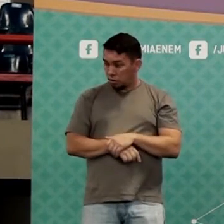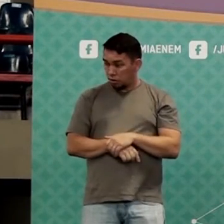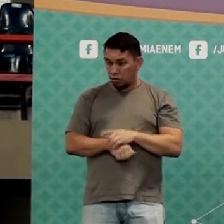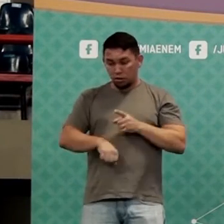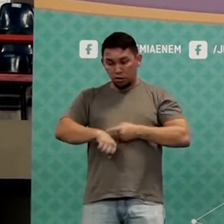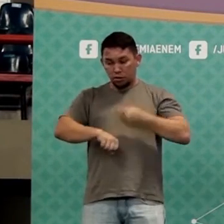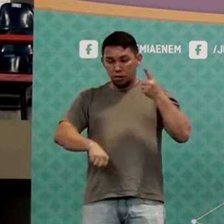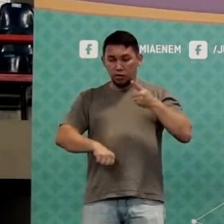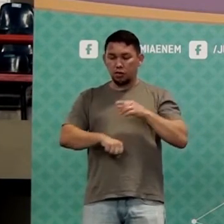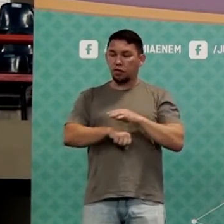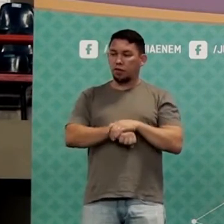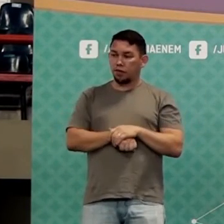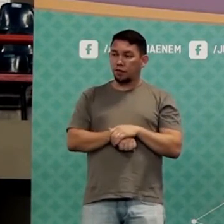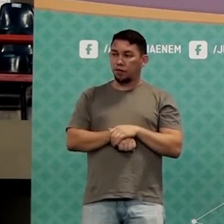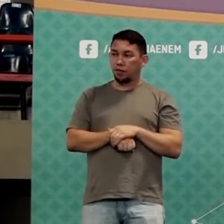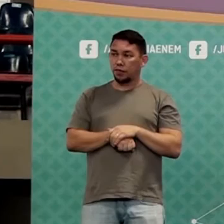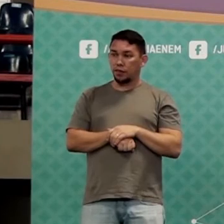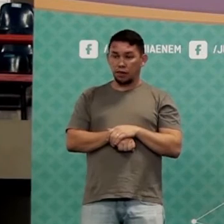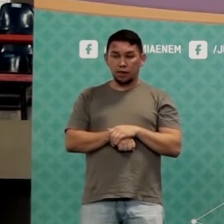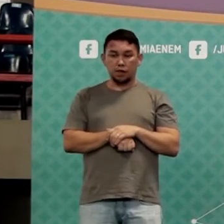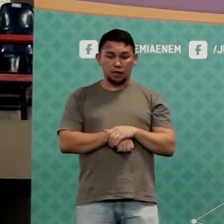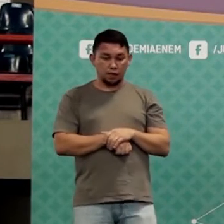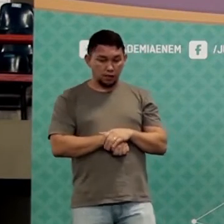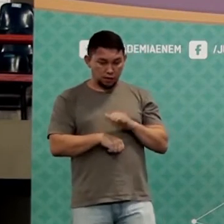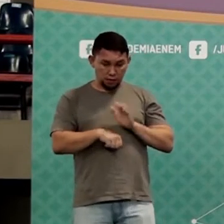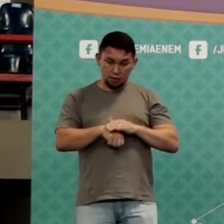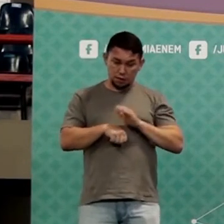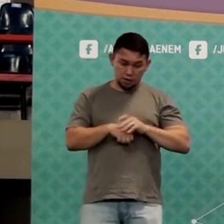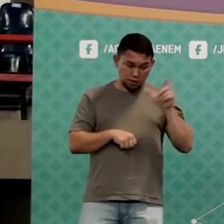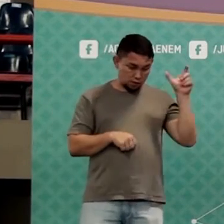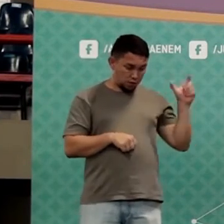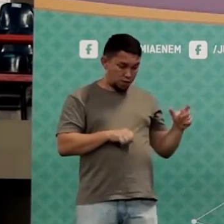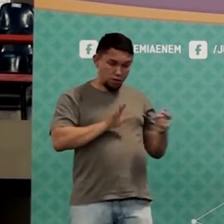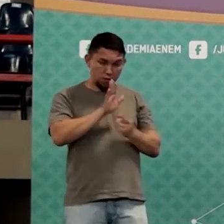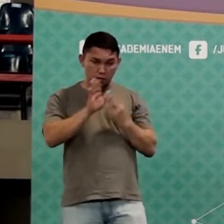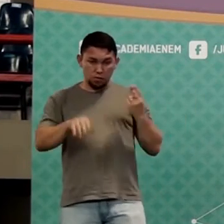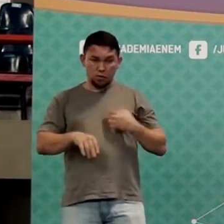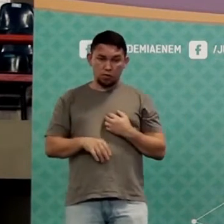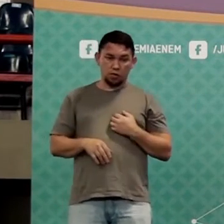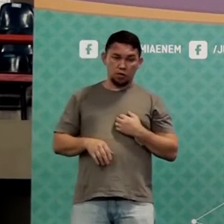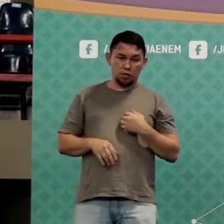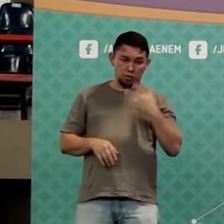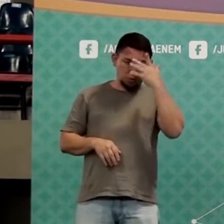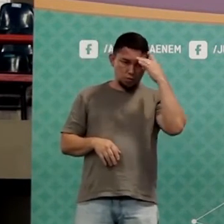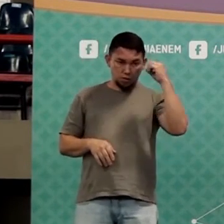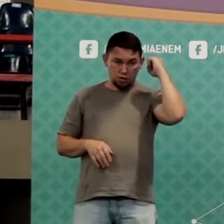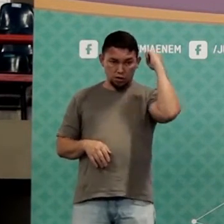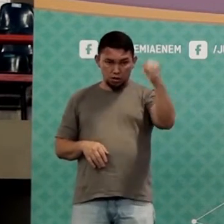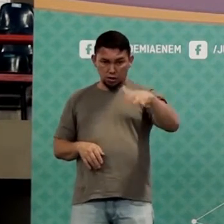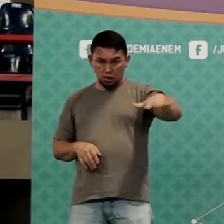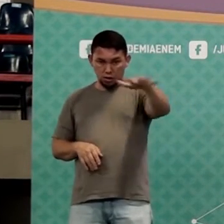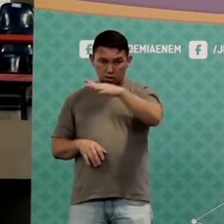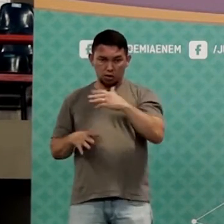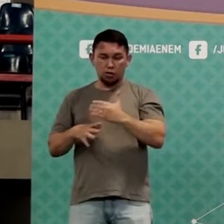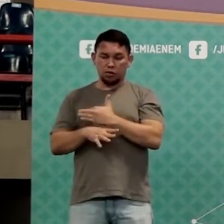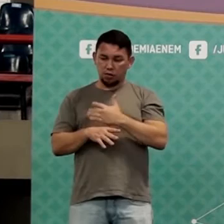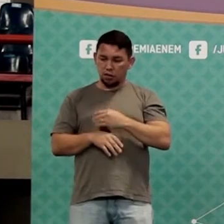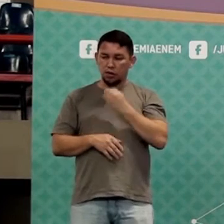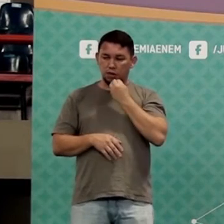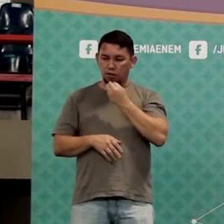Naquele momento, para Maquiavel, na visão maquiavélica, ele deveria matar o pessoal da cidade?